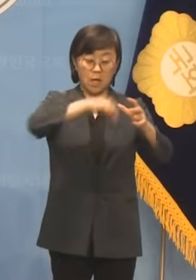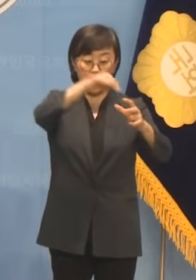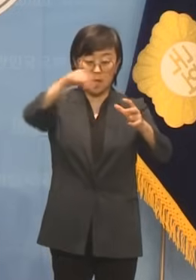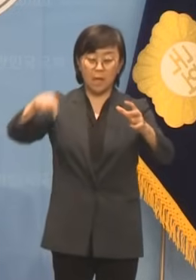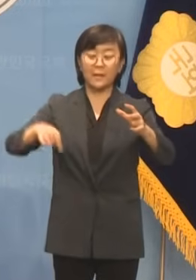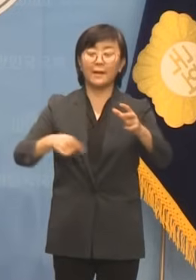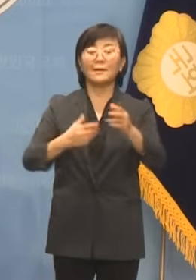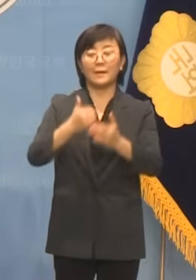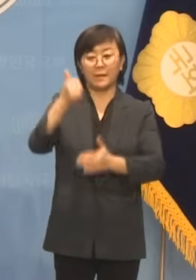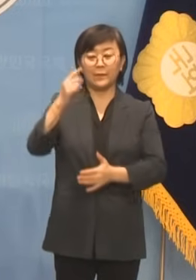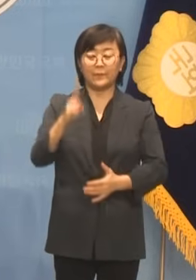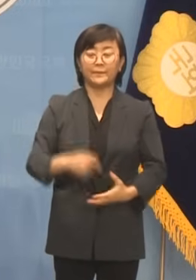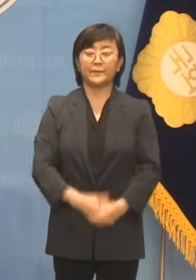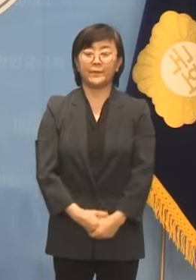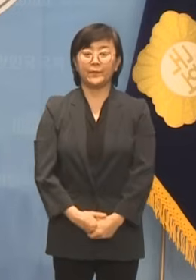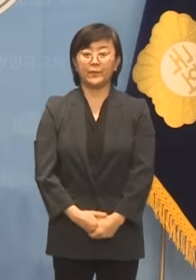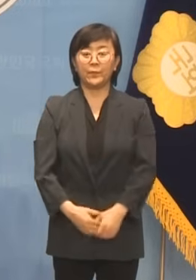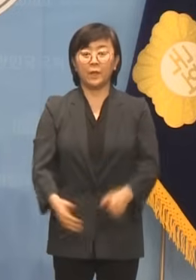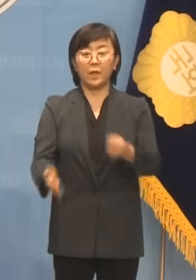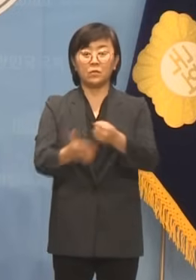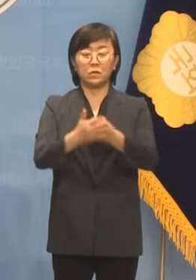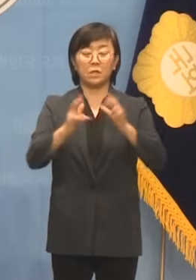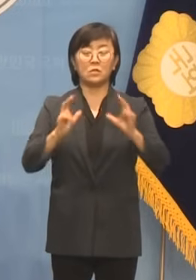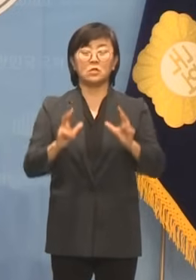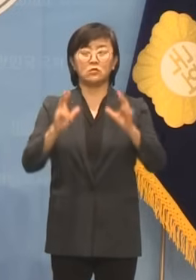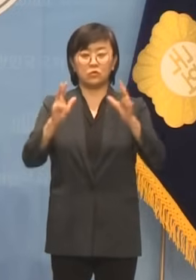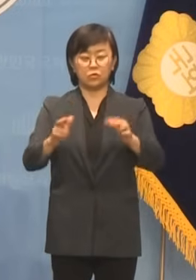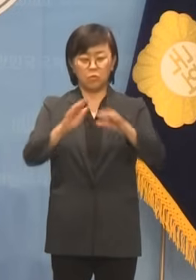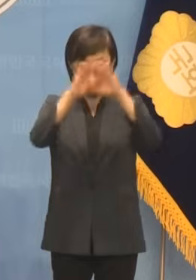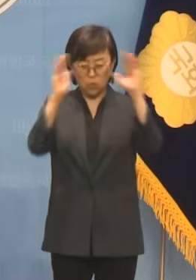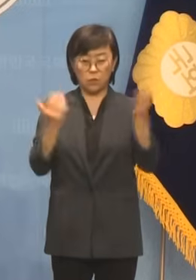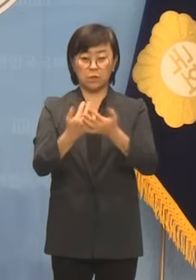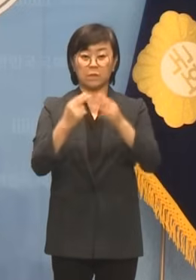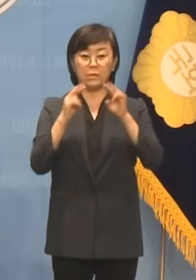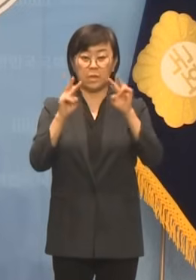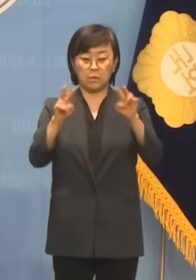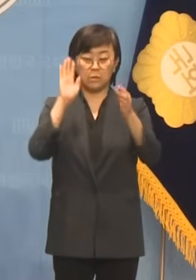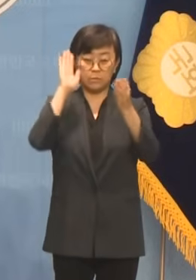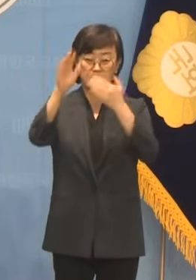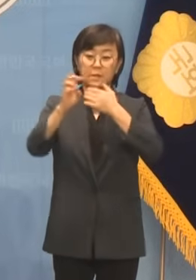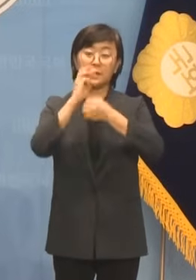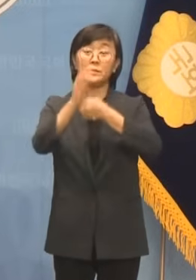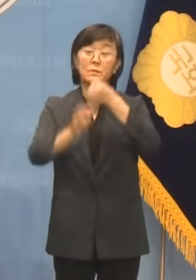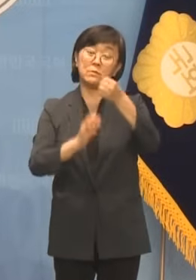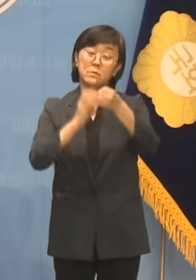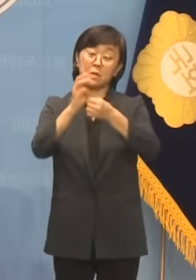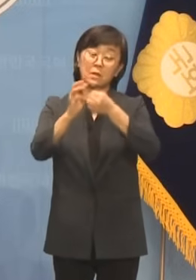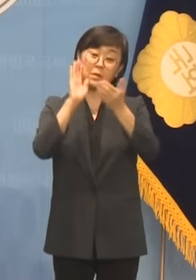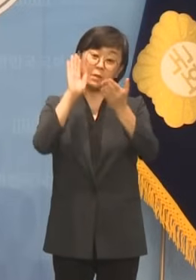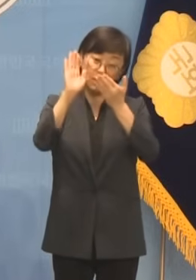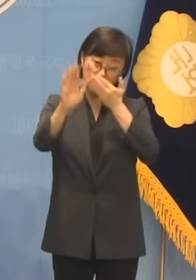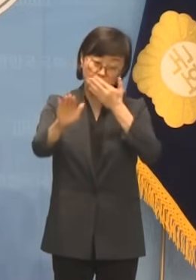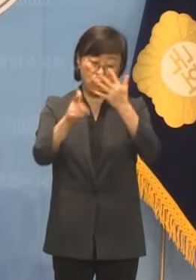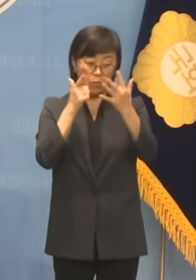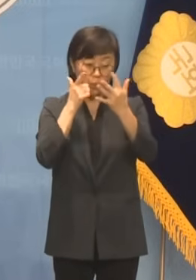공동체이기 때문입니다. 그래서 지구 전체를 바라보는 시야와 미래 30년을 내다보고 일을 해야